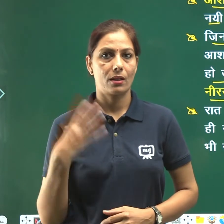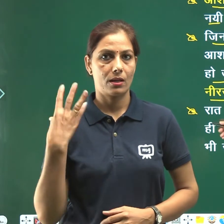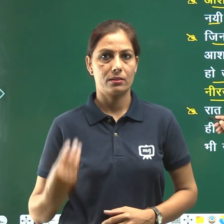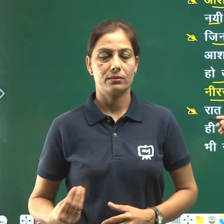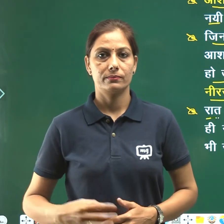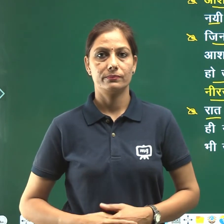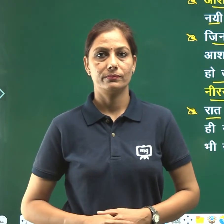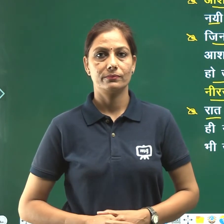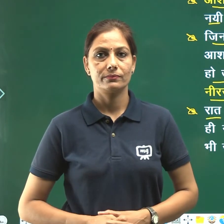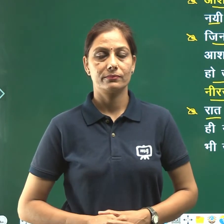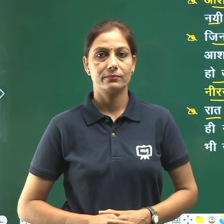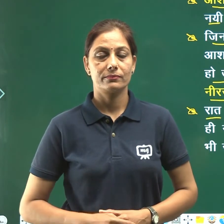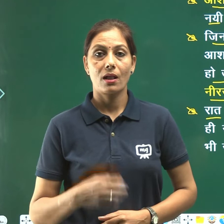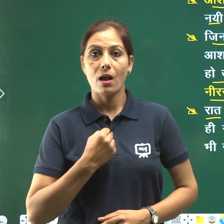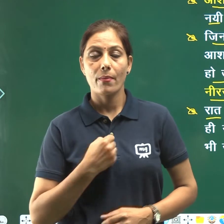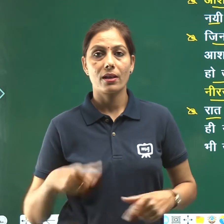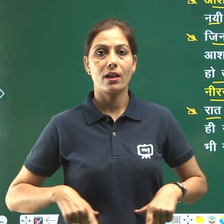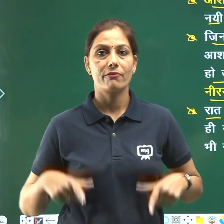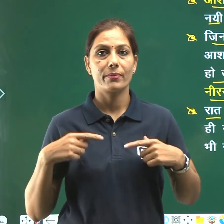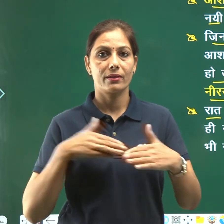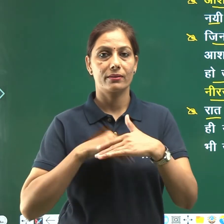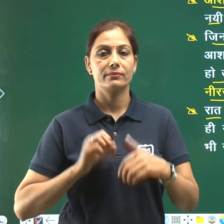रात हमारे जीवन में